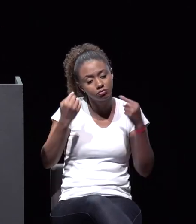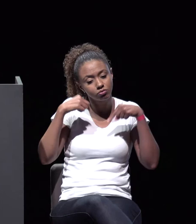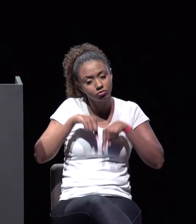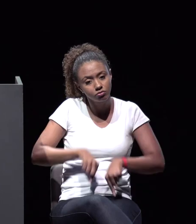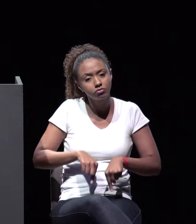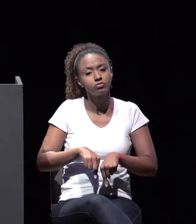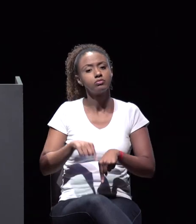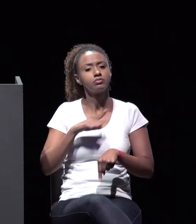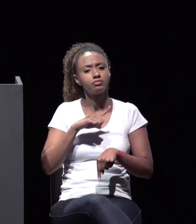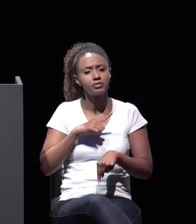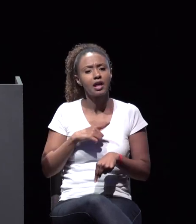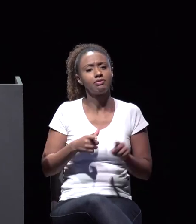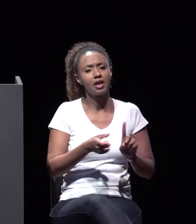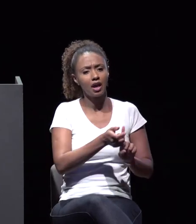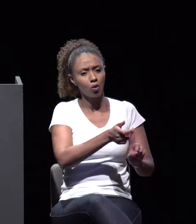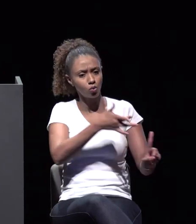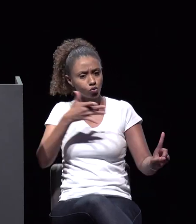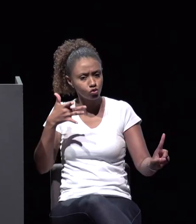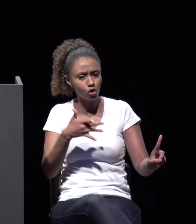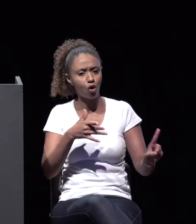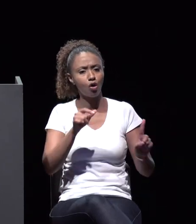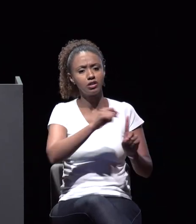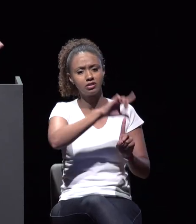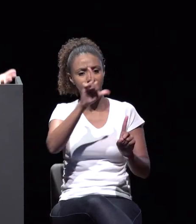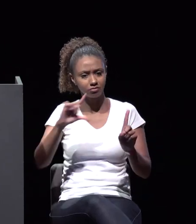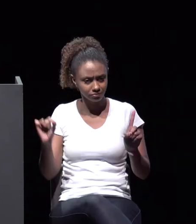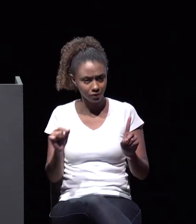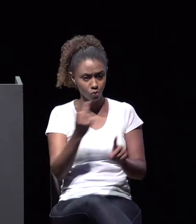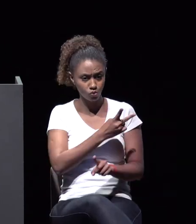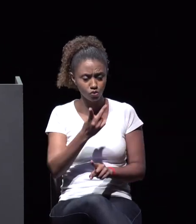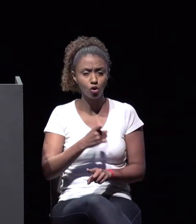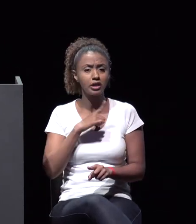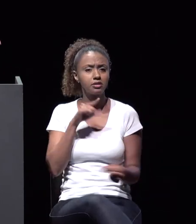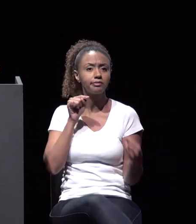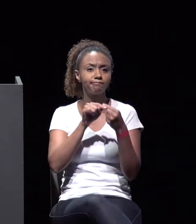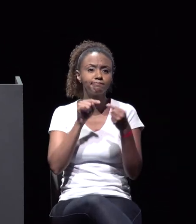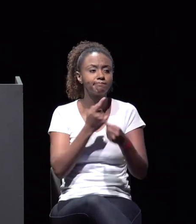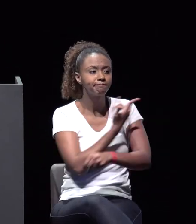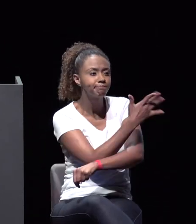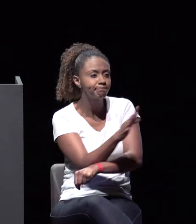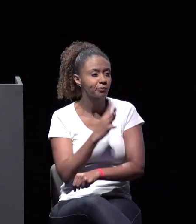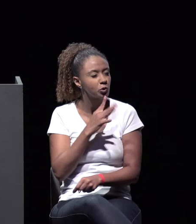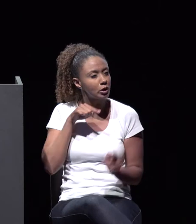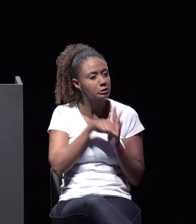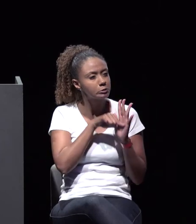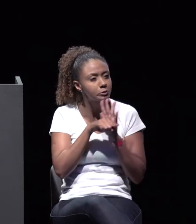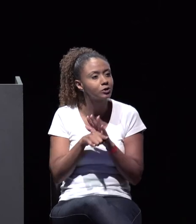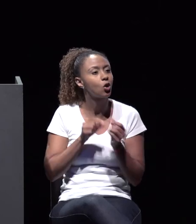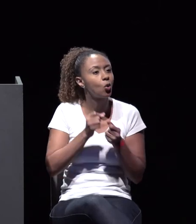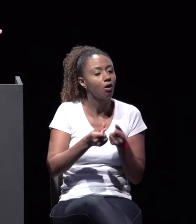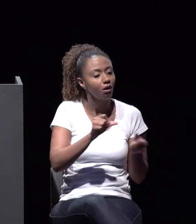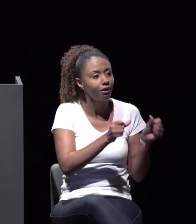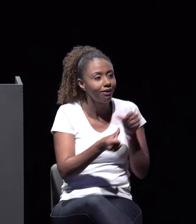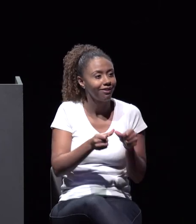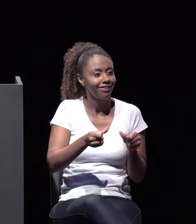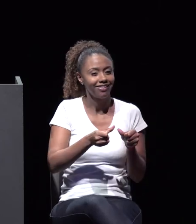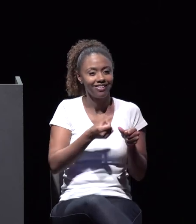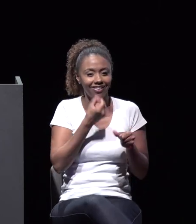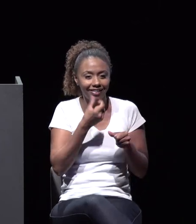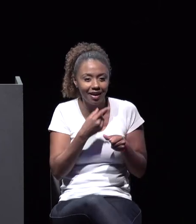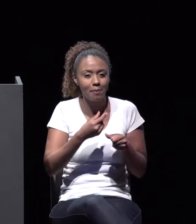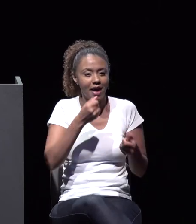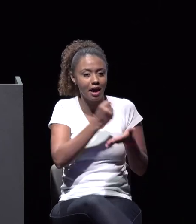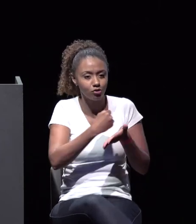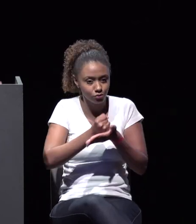folhas o caçador tem que ter uma relação com a flora com quem conhecia as plantas medicinais neco ele está caçando ele